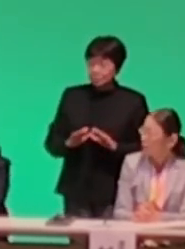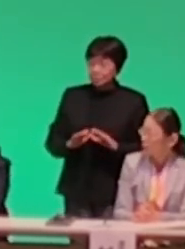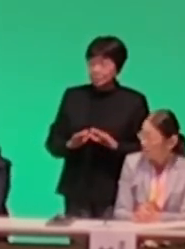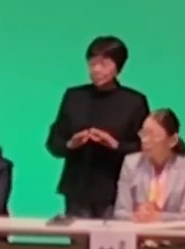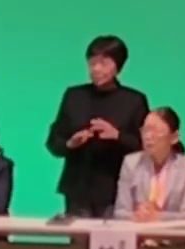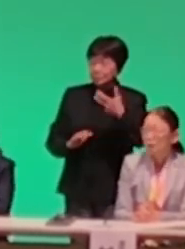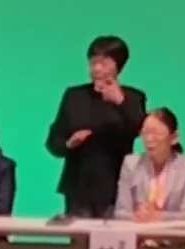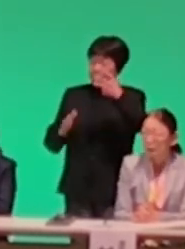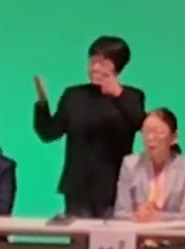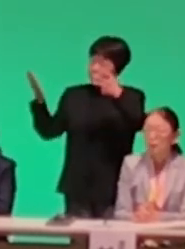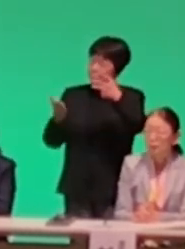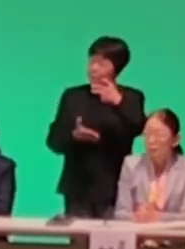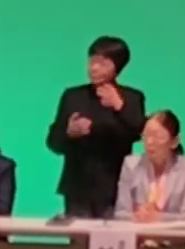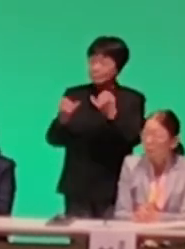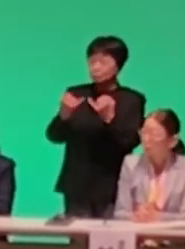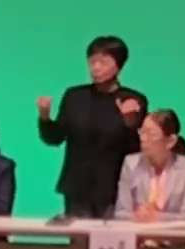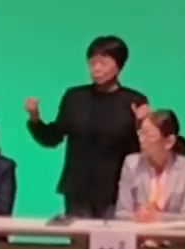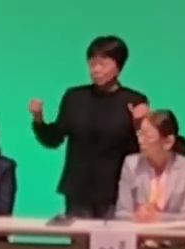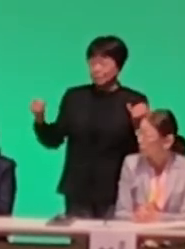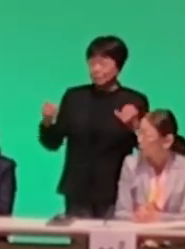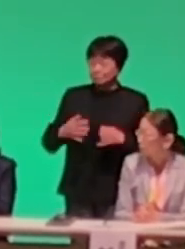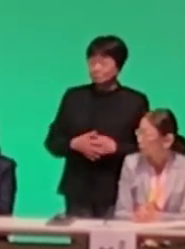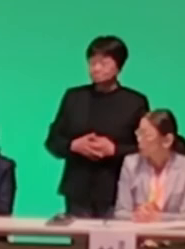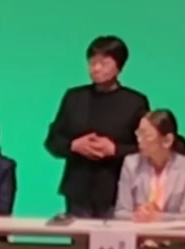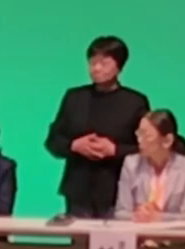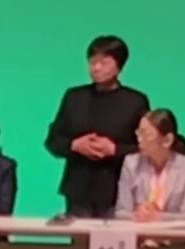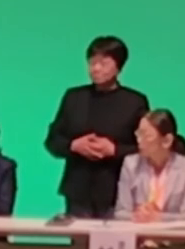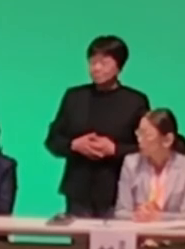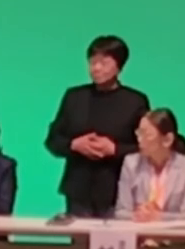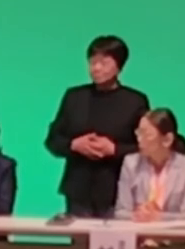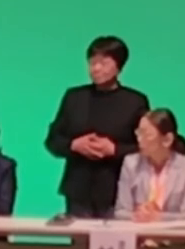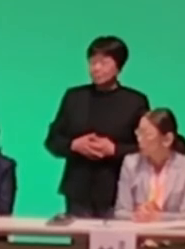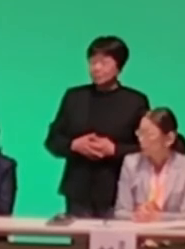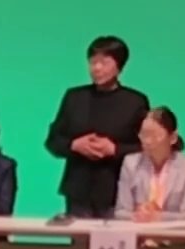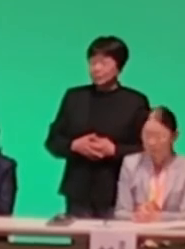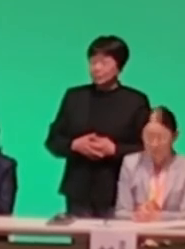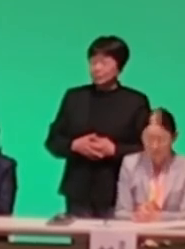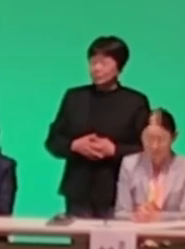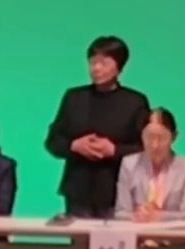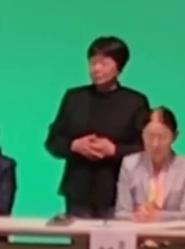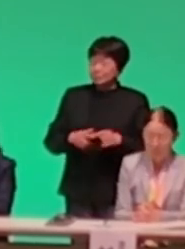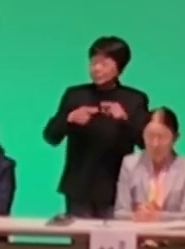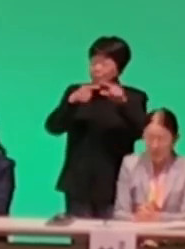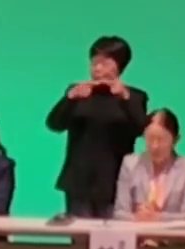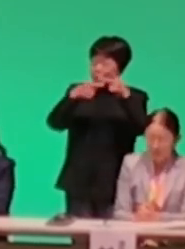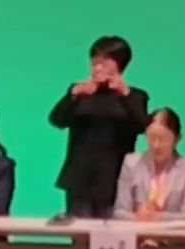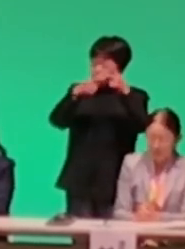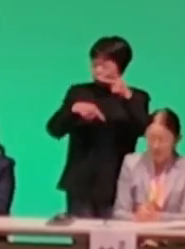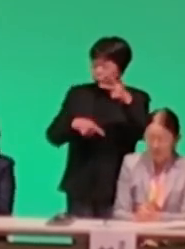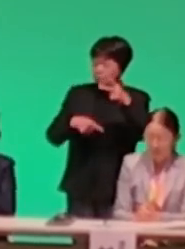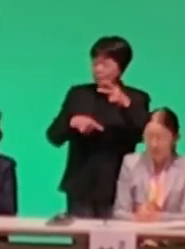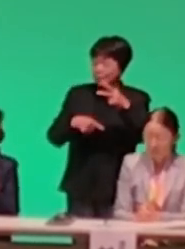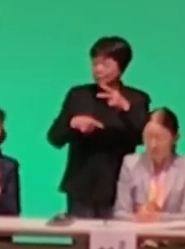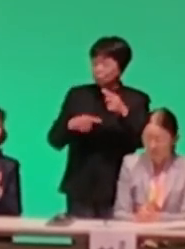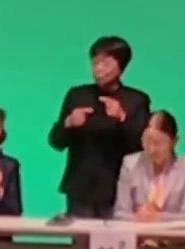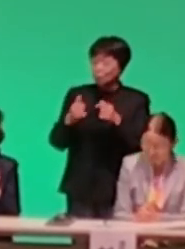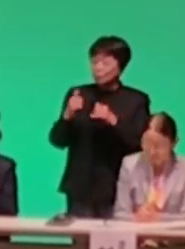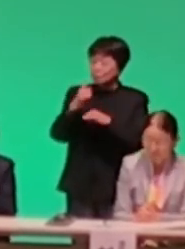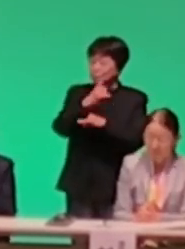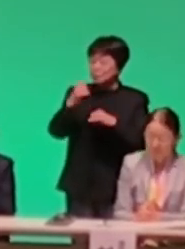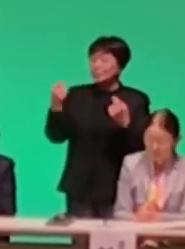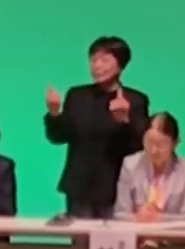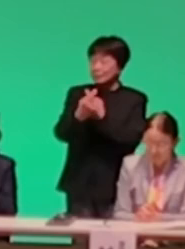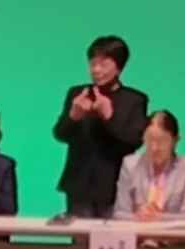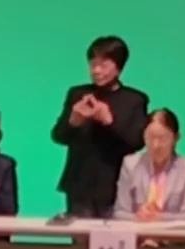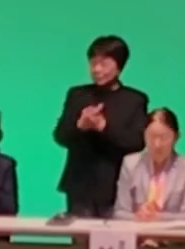女性で、だから、まあ、何があっても郵政民営化で小泉純一郎総理と戦っても生き残れたのは、